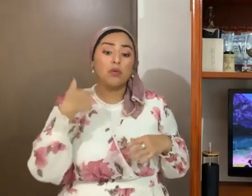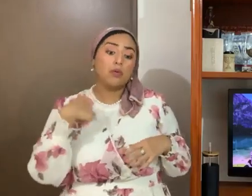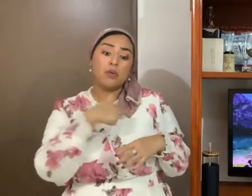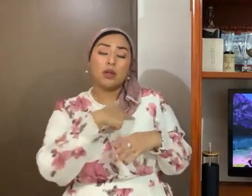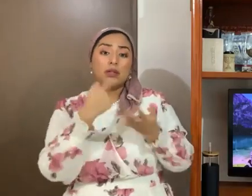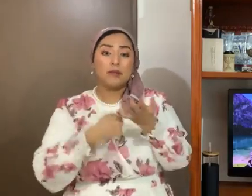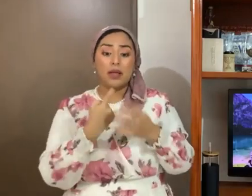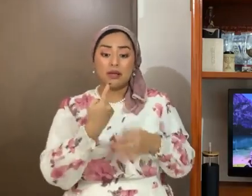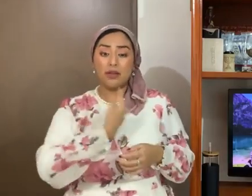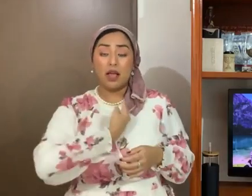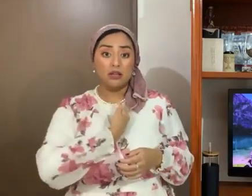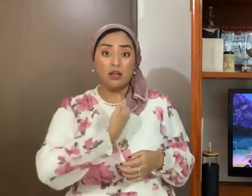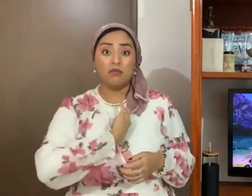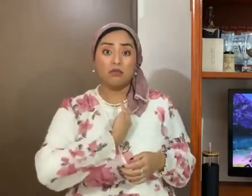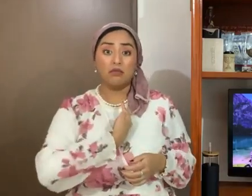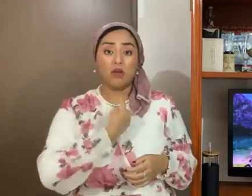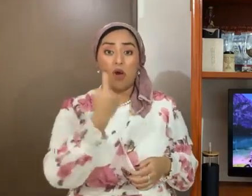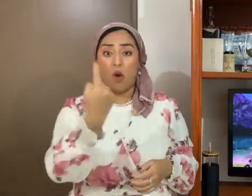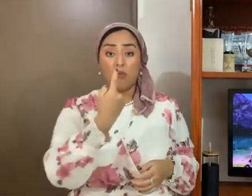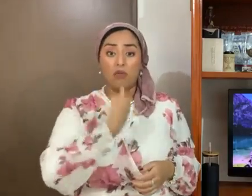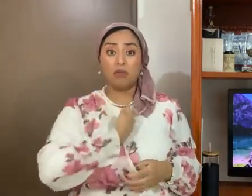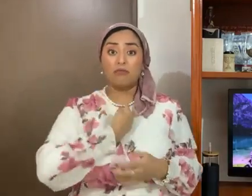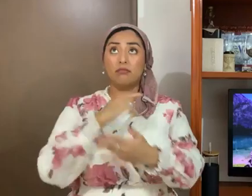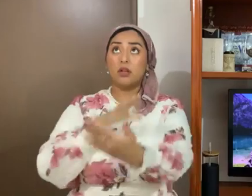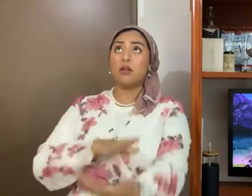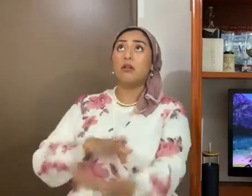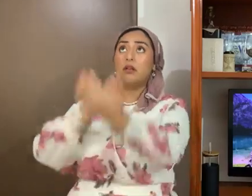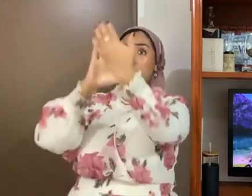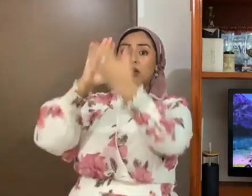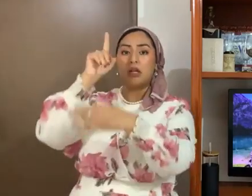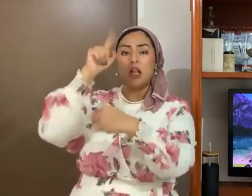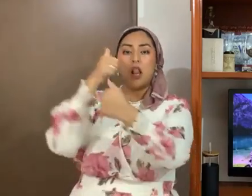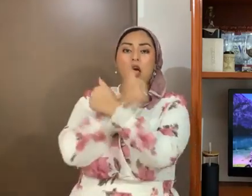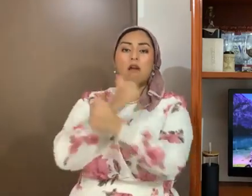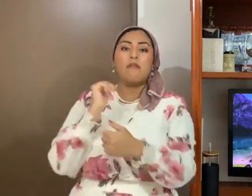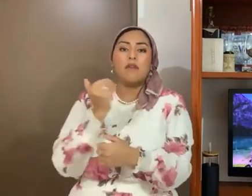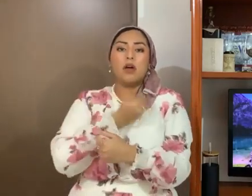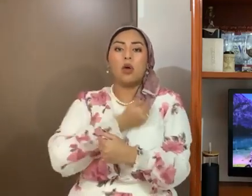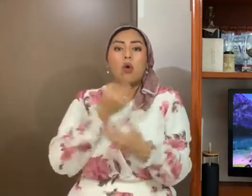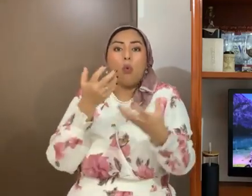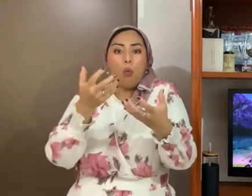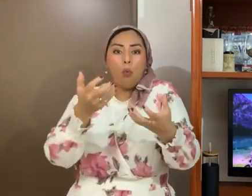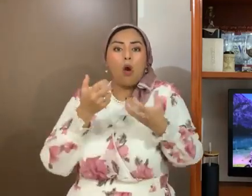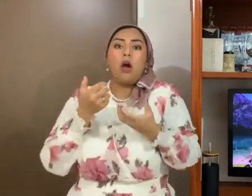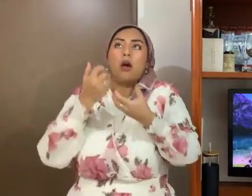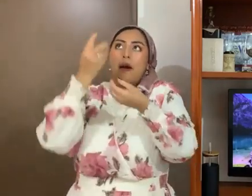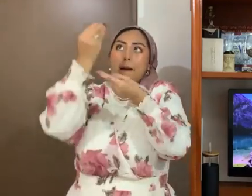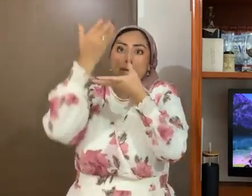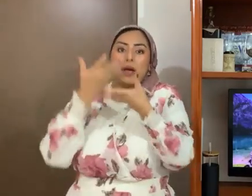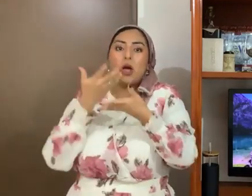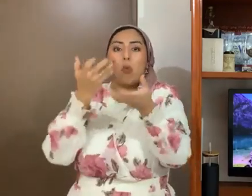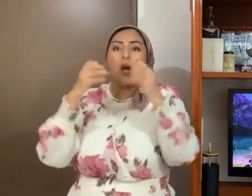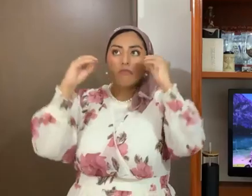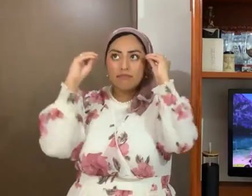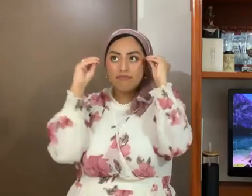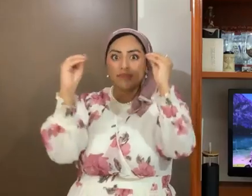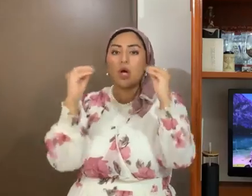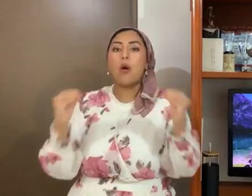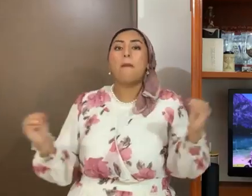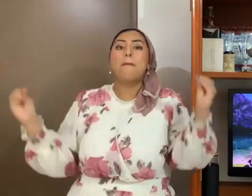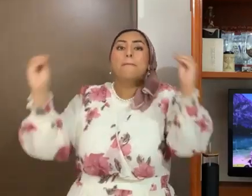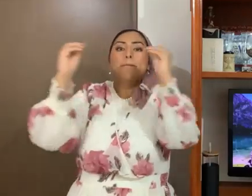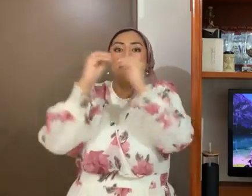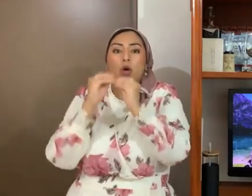momento así, en donde estamos nada más delante de él, es porque nos ama, porque nos quiere hacer crecer, porque nos va a